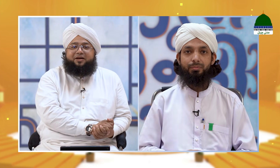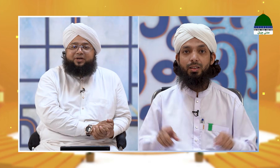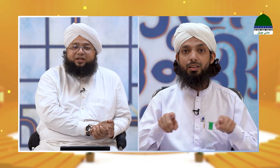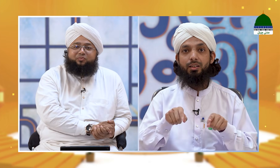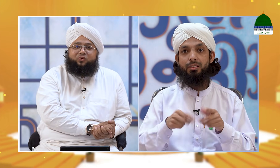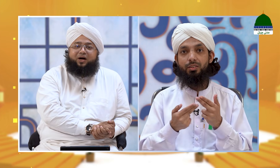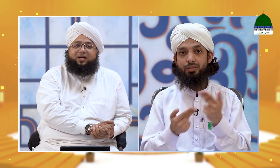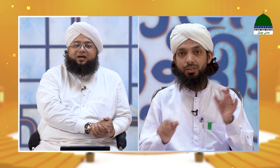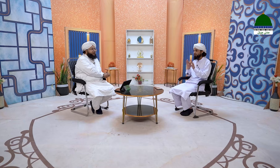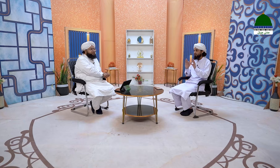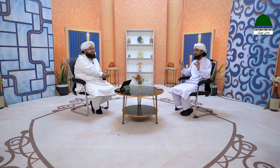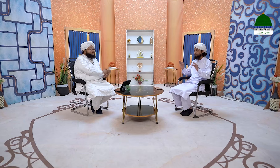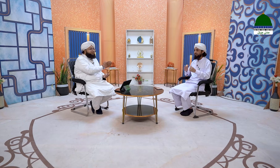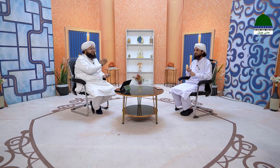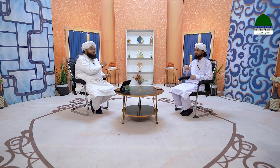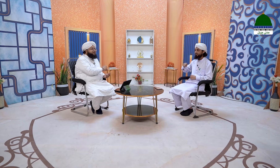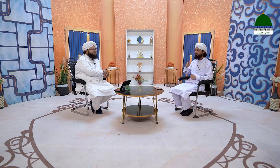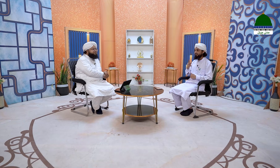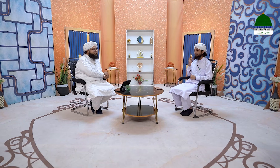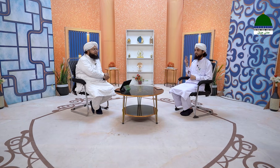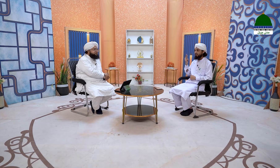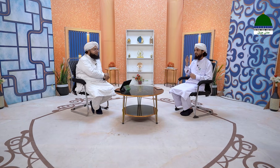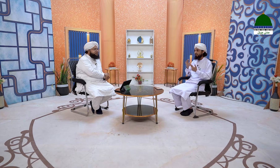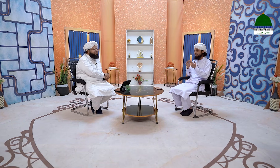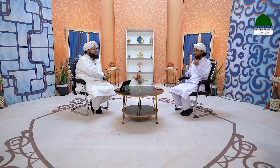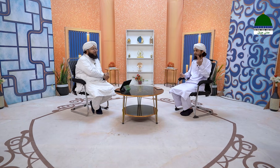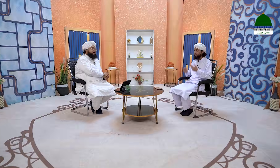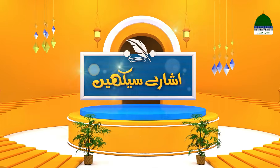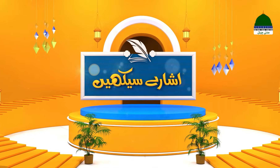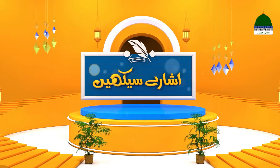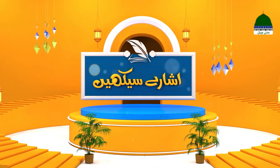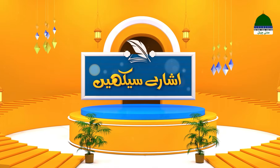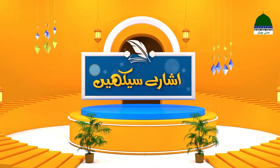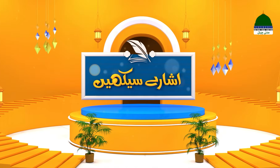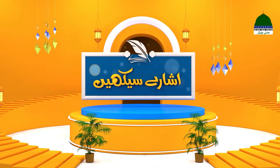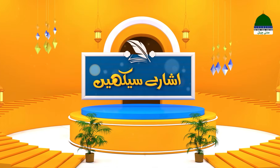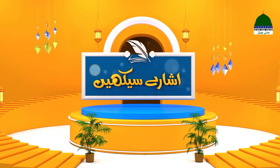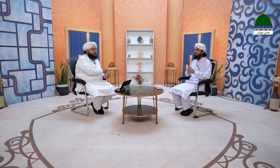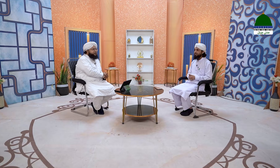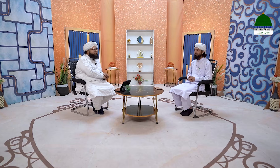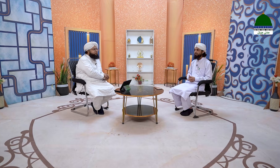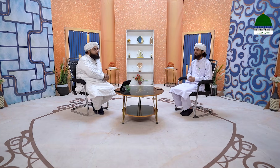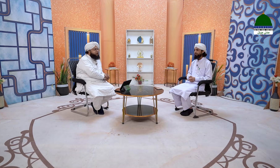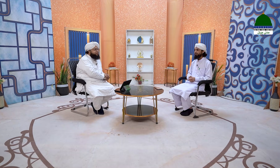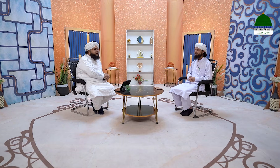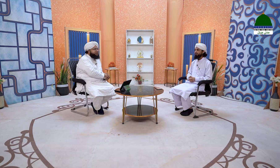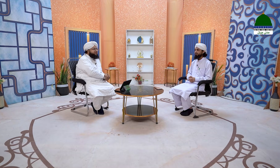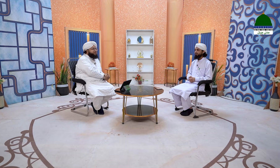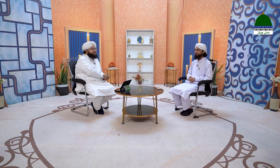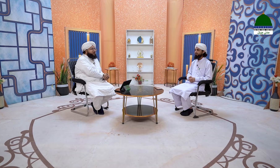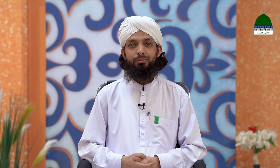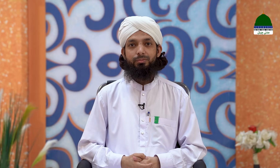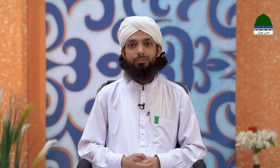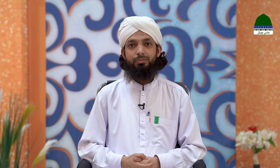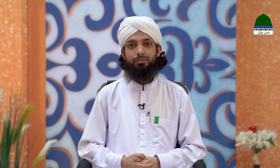ہمارا یہ سیگمنٹ ختم ہوا۔ آئیے بڑھتے ہیں اپنے آخری سیگمنٹ کی طرف جس کا نام ہے اشارے سیکھیں۔ ہمارے ساتھ موجود ہیں مبلغ